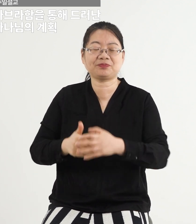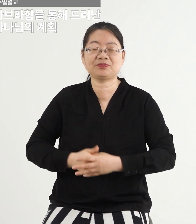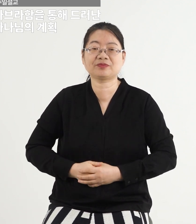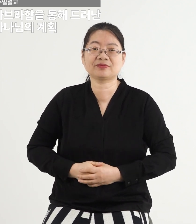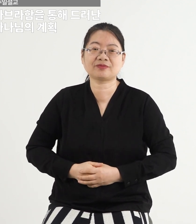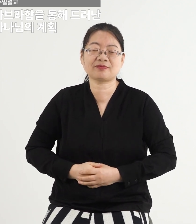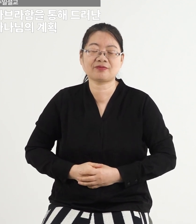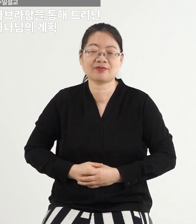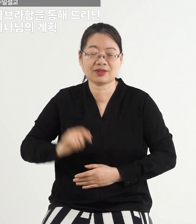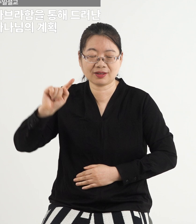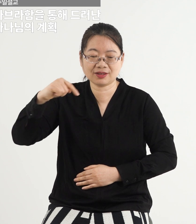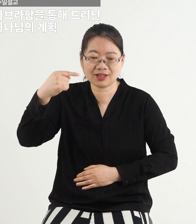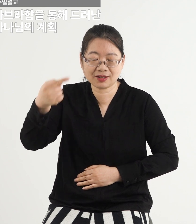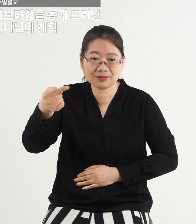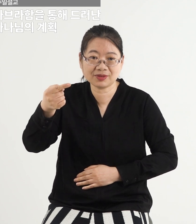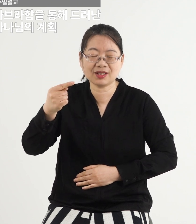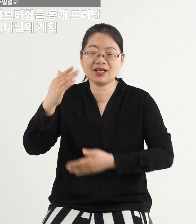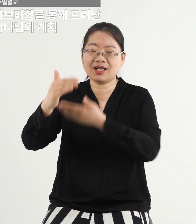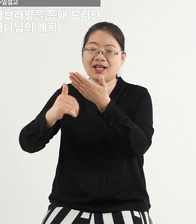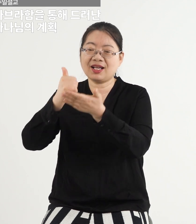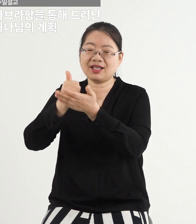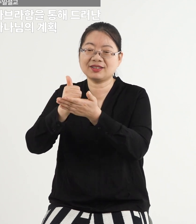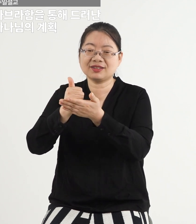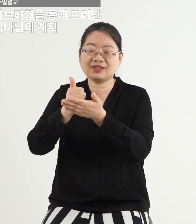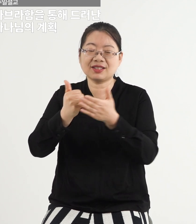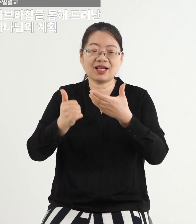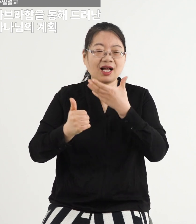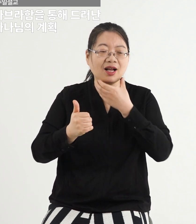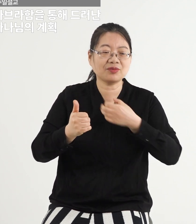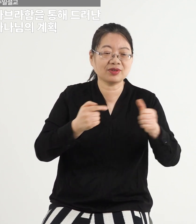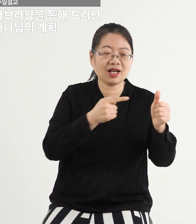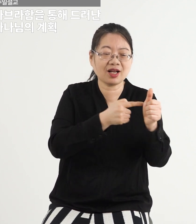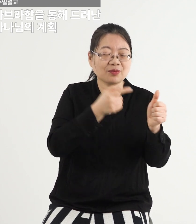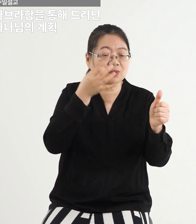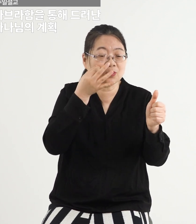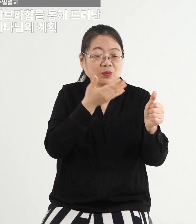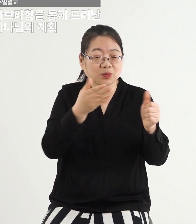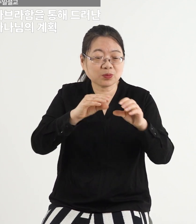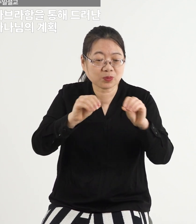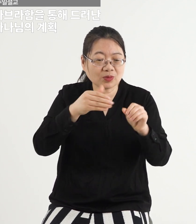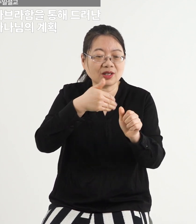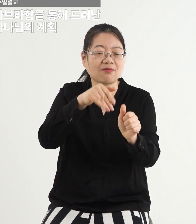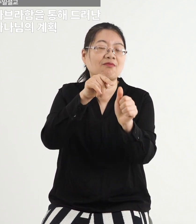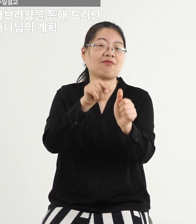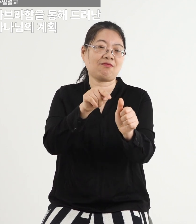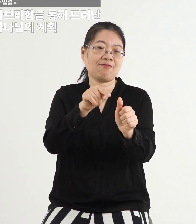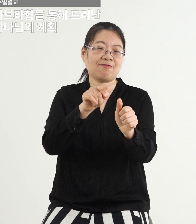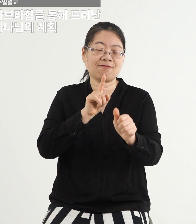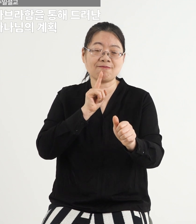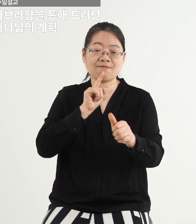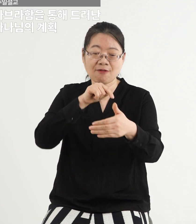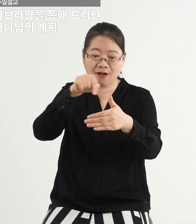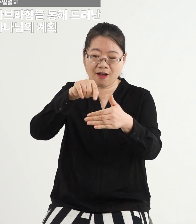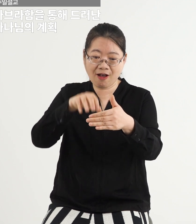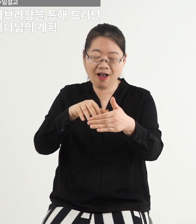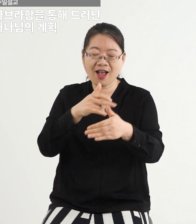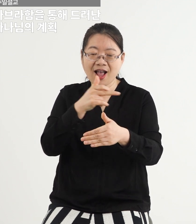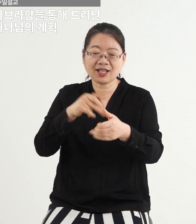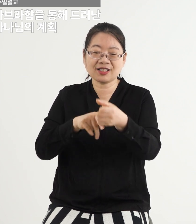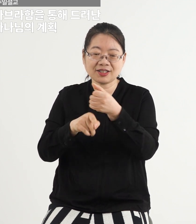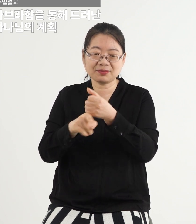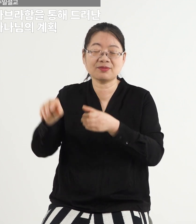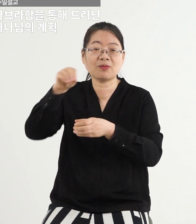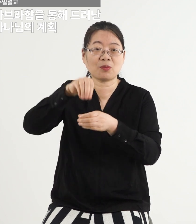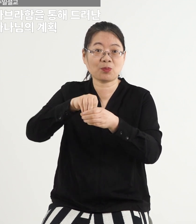내가 네게 보여줄 땅으로 가라. 자, 이 한마디에도 어마어마한 이야기가 담아져 있는데,